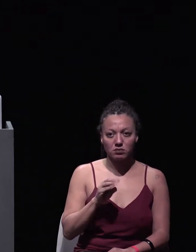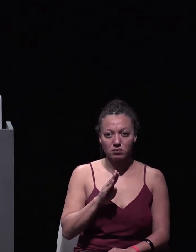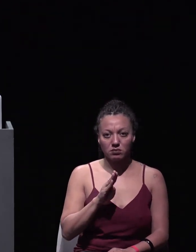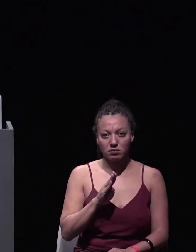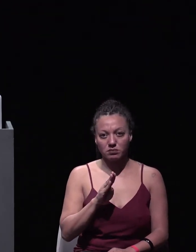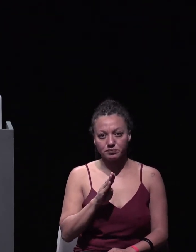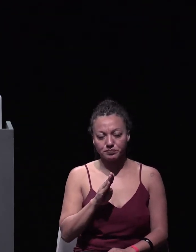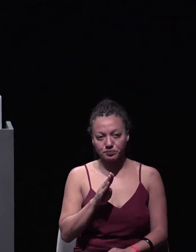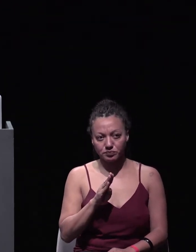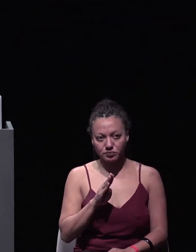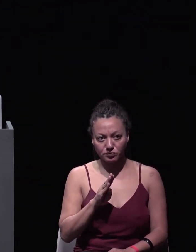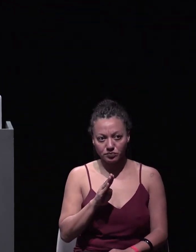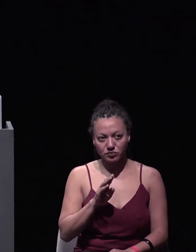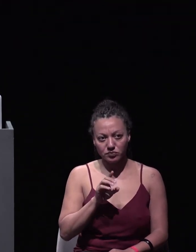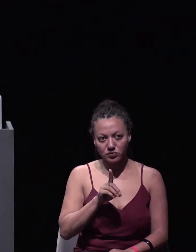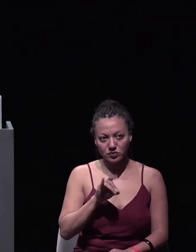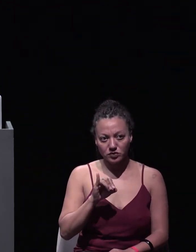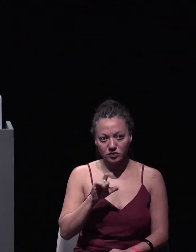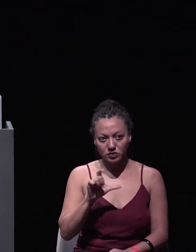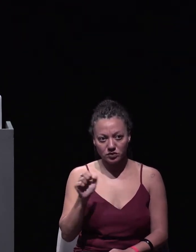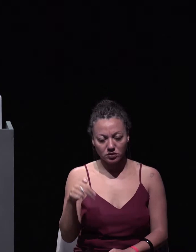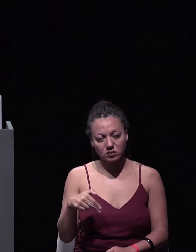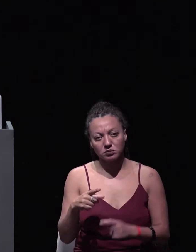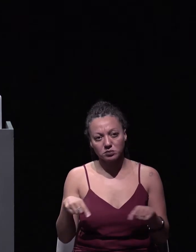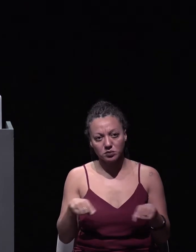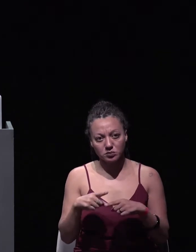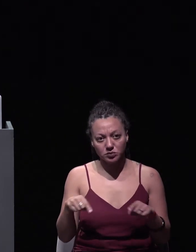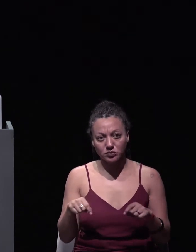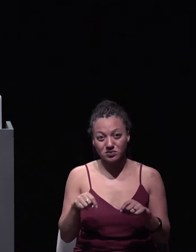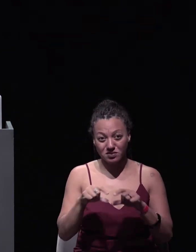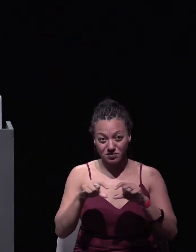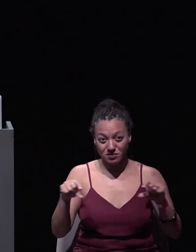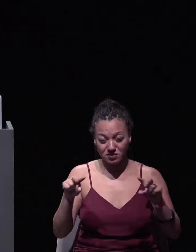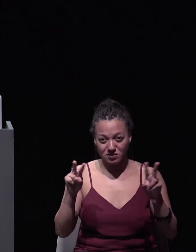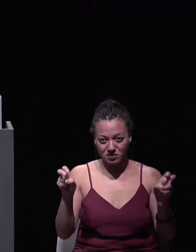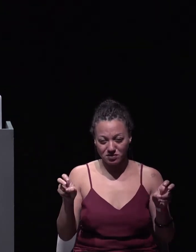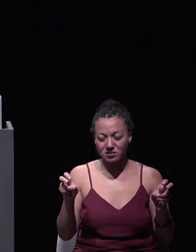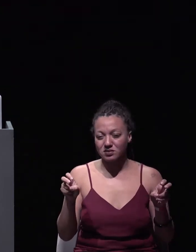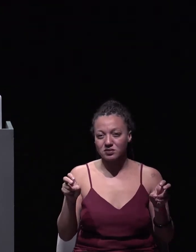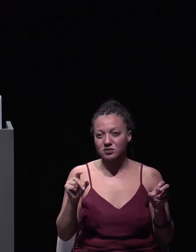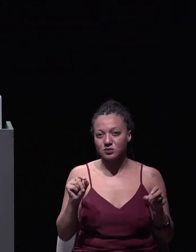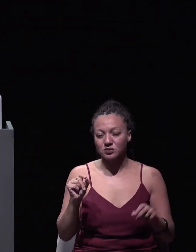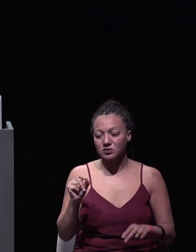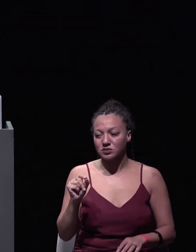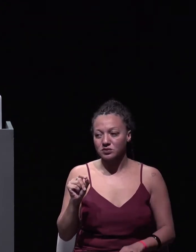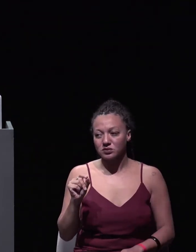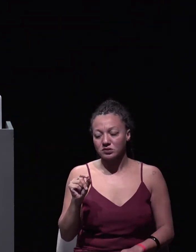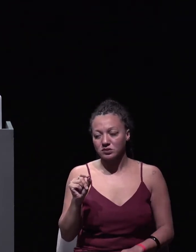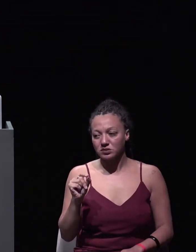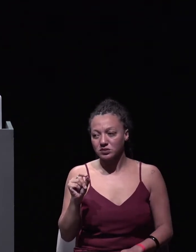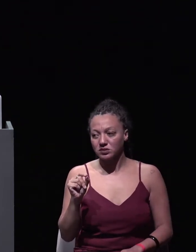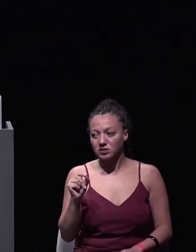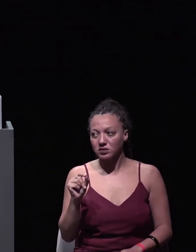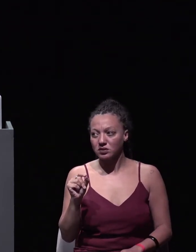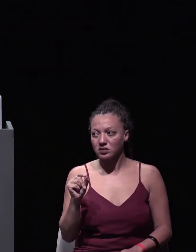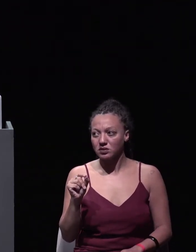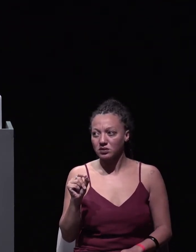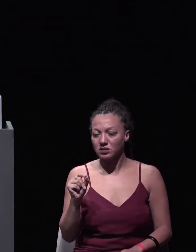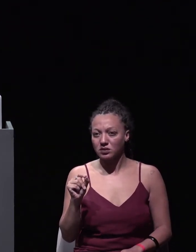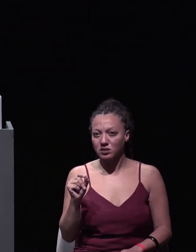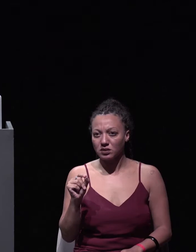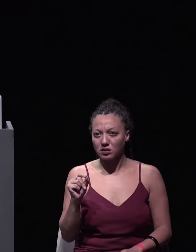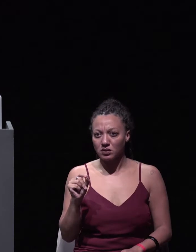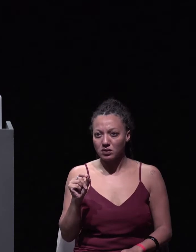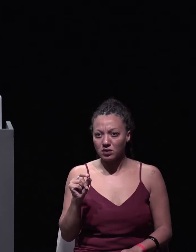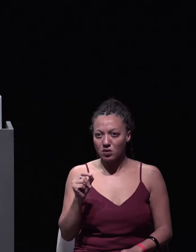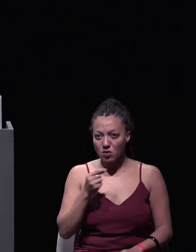vai compor Blowing in the Wind. E um dos versos, né, 2 dos versos vão dizer assim: quantas estradas um